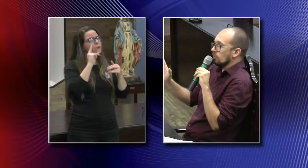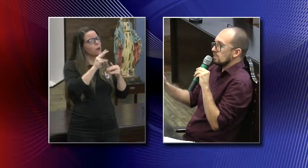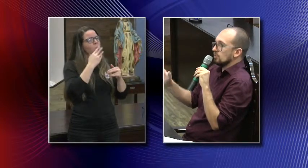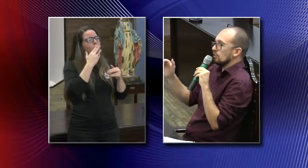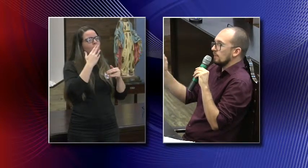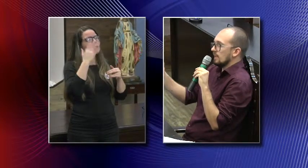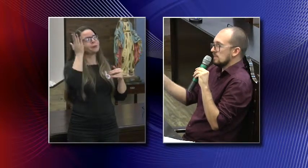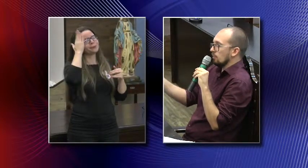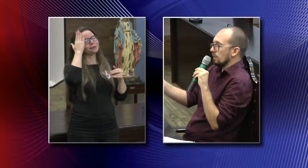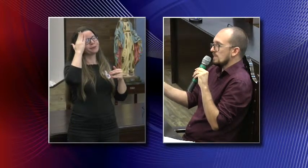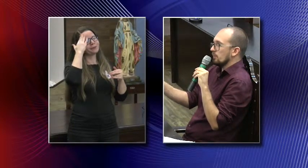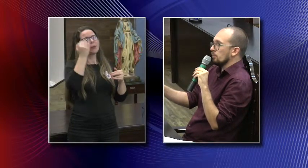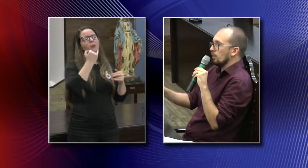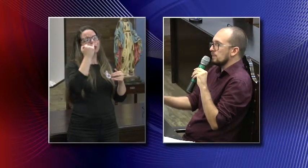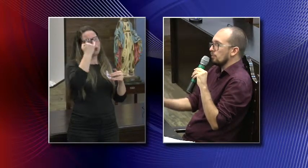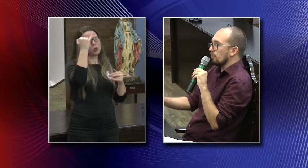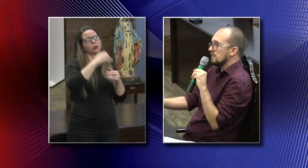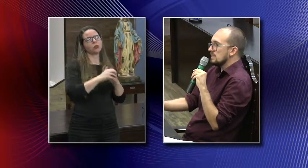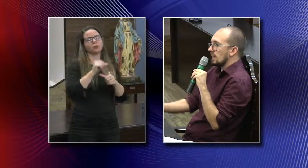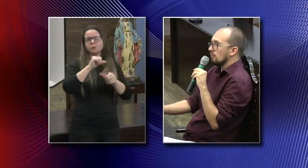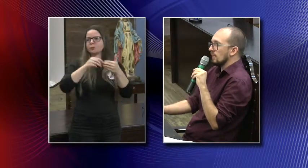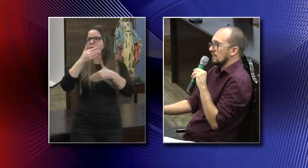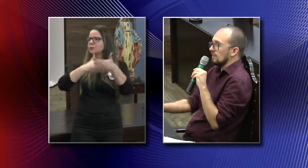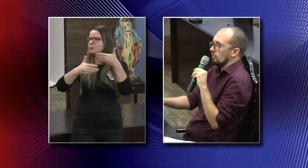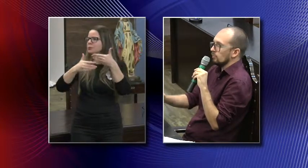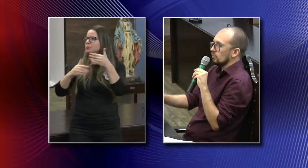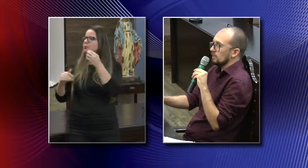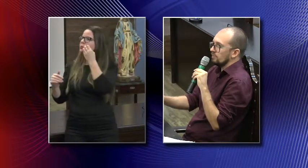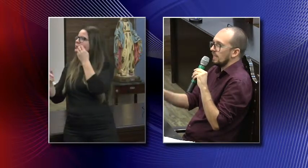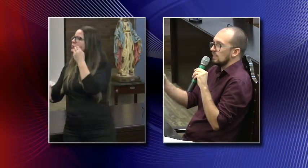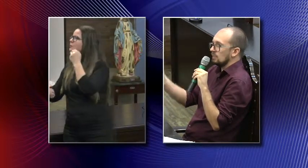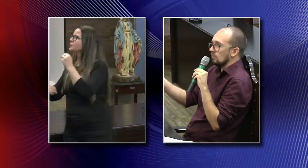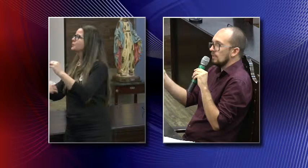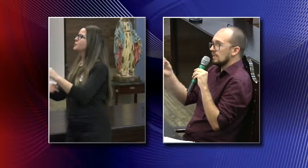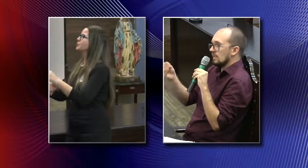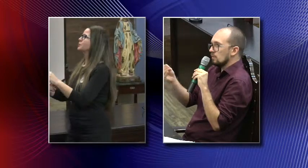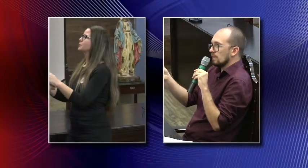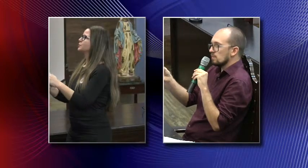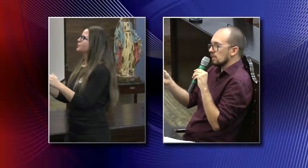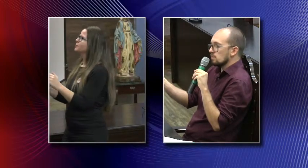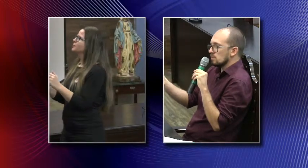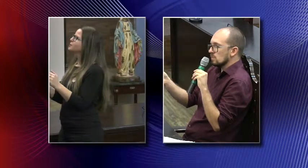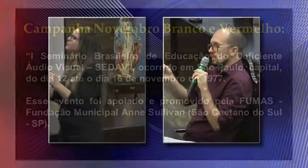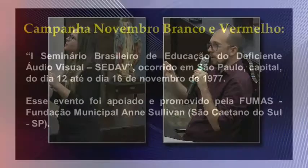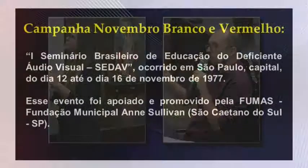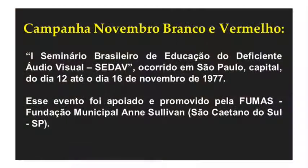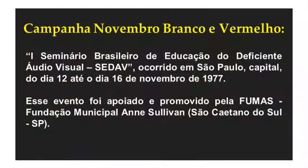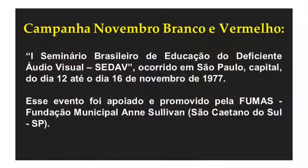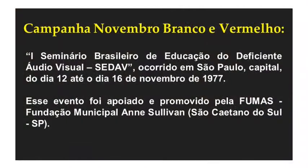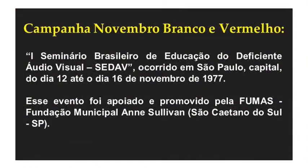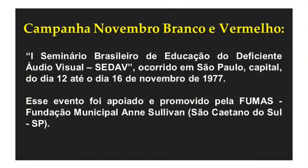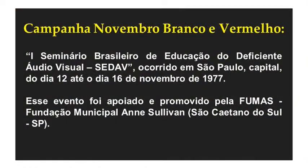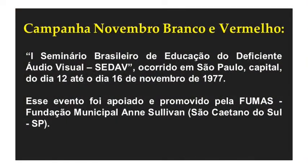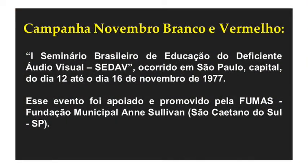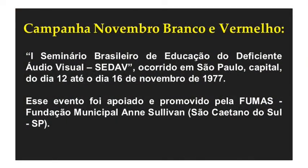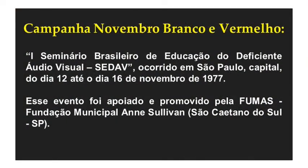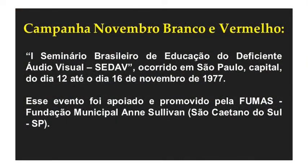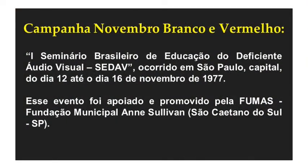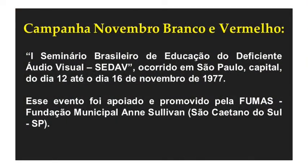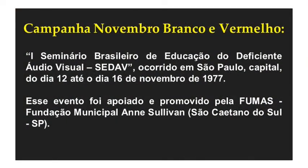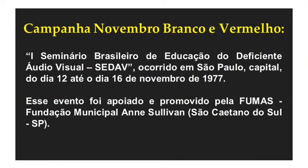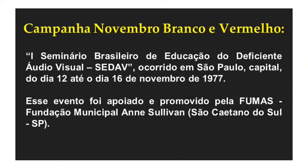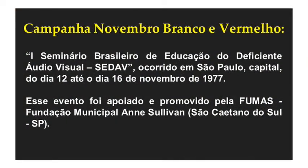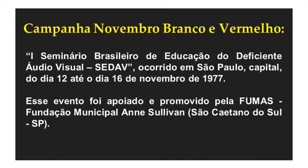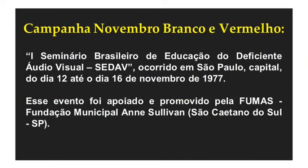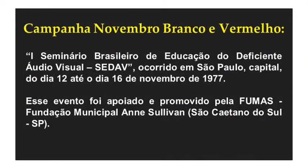a condição de iluminação, por exemplo, pode propiciar com que ela tenha uma autonomia diferente. Então, isso faz com que as pessoas tenham uma consciência. O próximo, por favor.